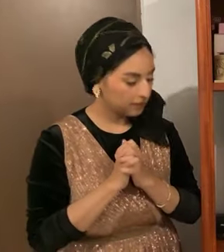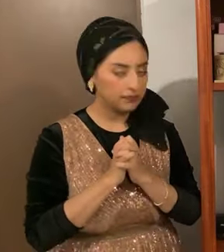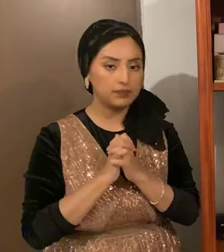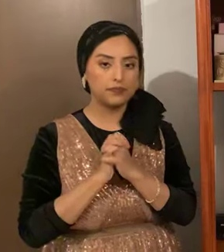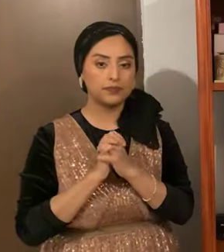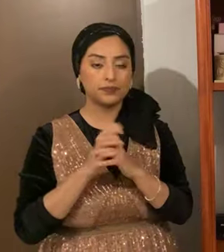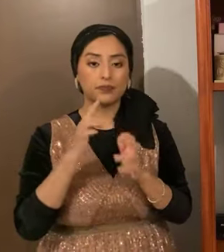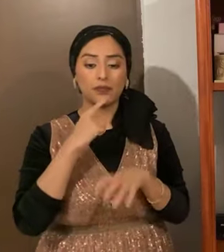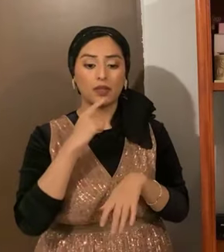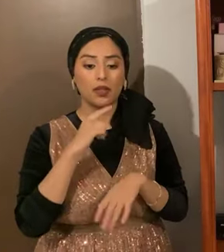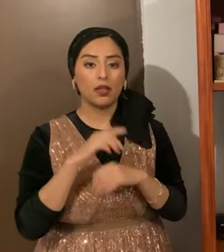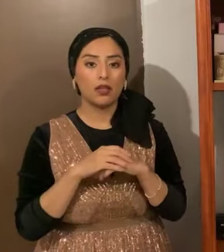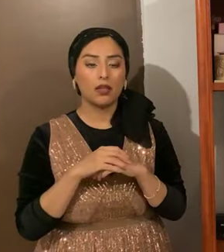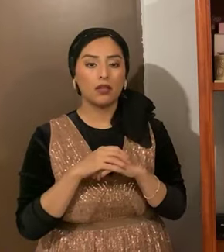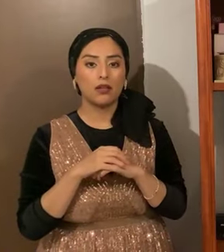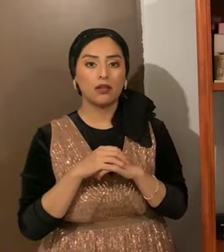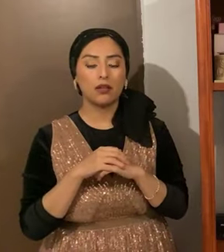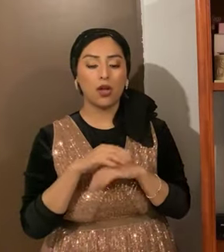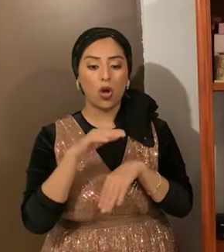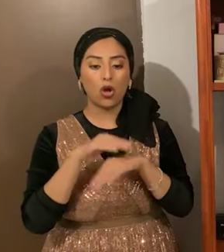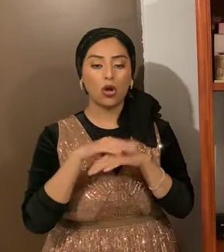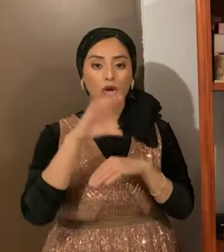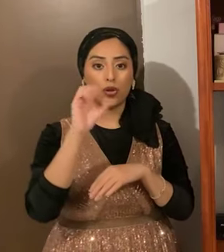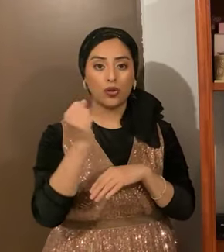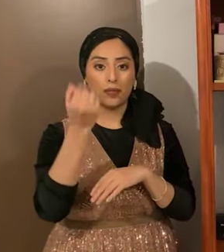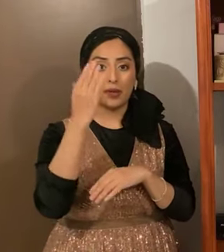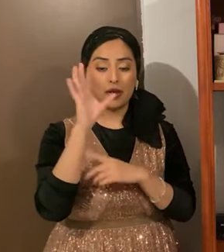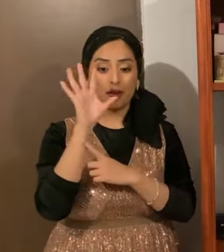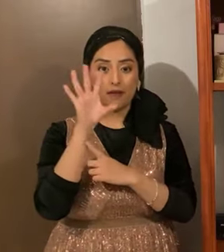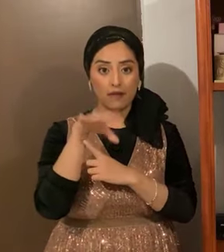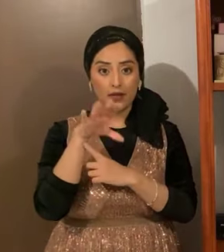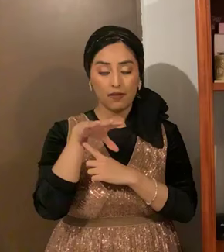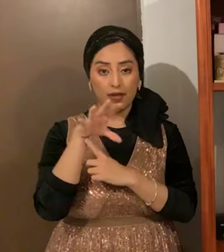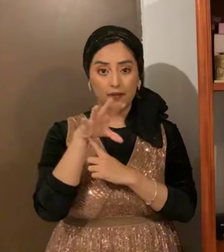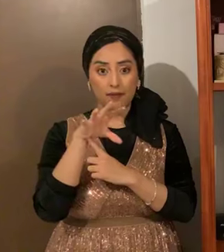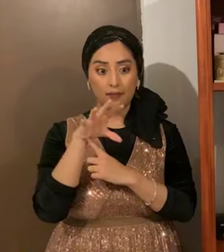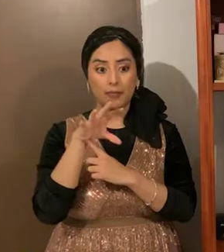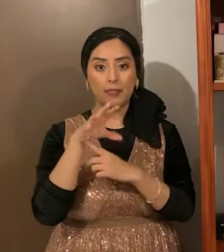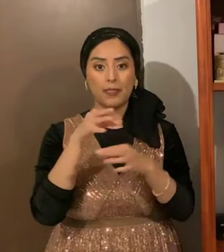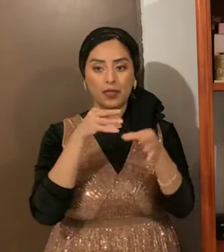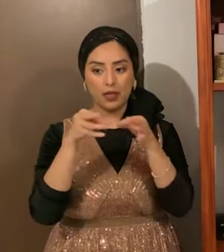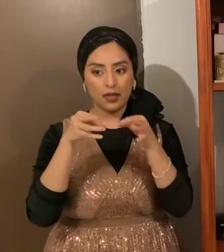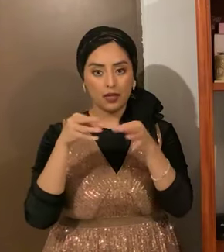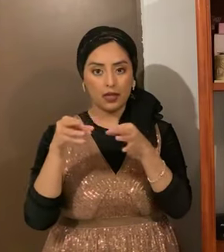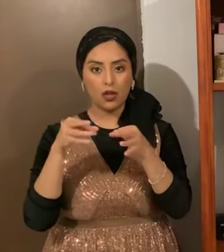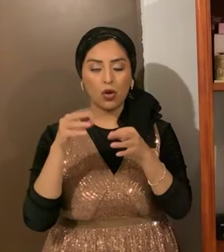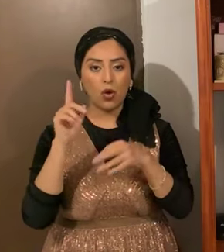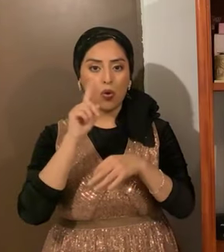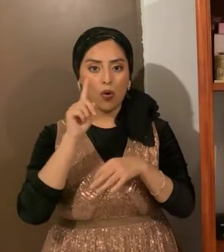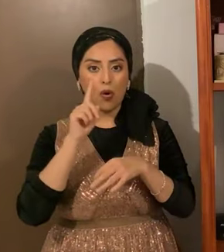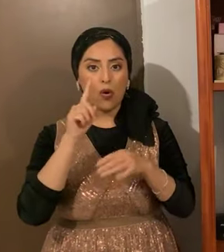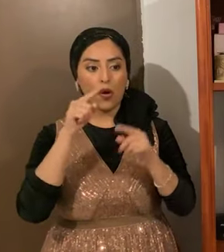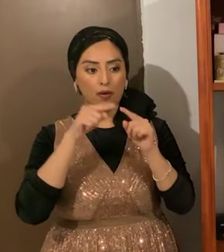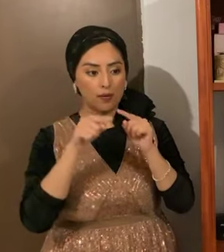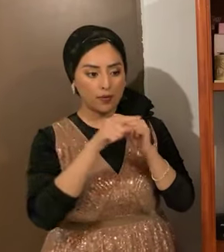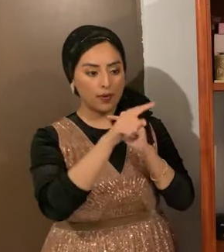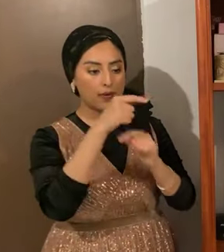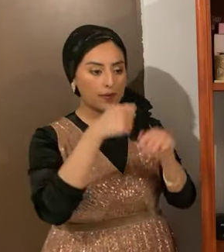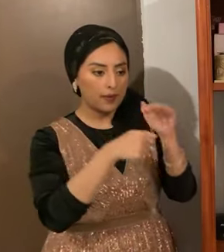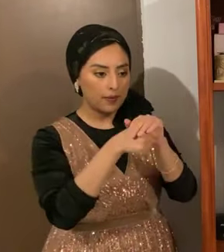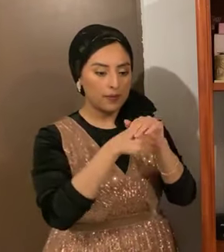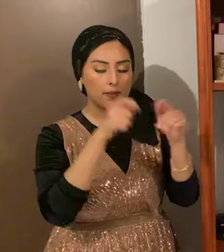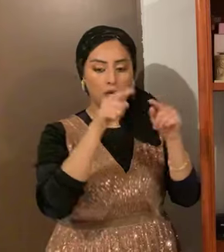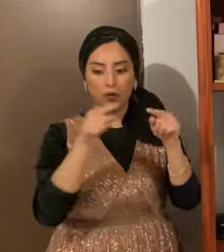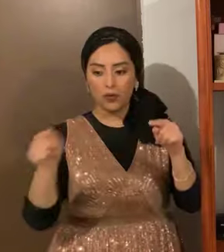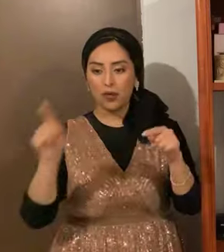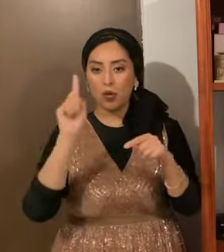regionales. Y es que van a transmitir en Shabbat para ir diciendo a dónde tienen, a qué búnker tienen que correr. Ya lo saben